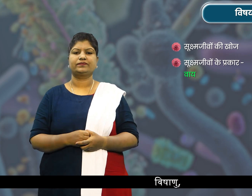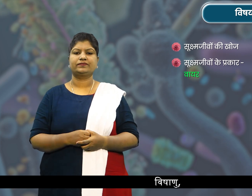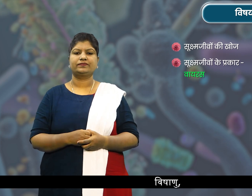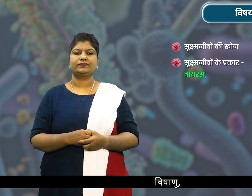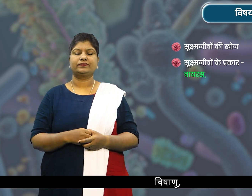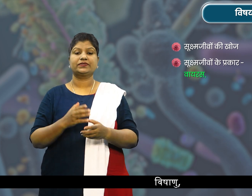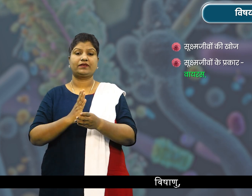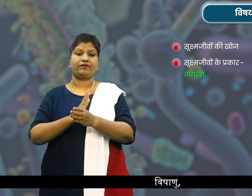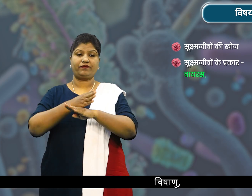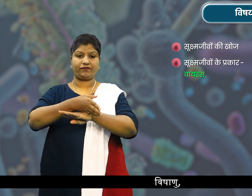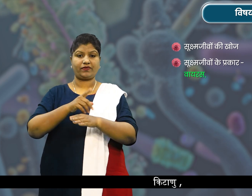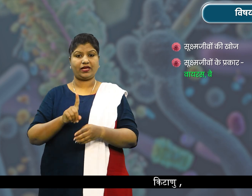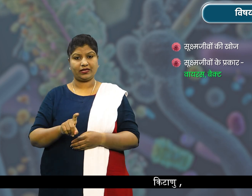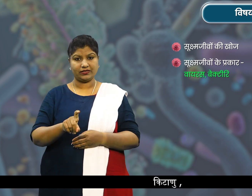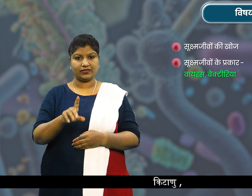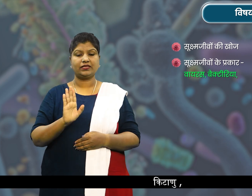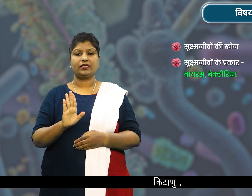विषाणु, कीटाणु,